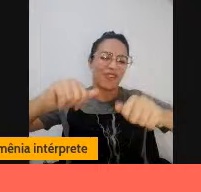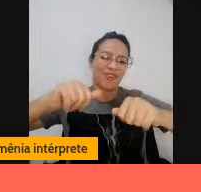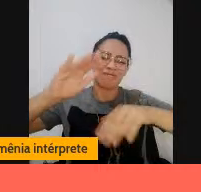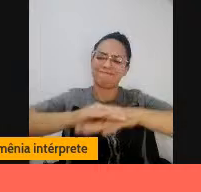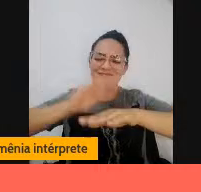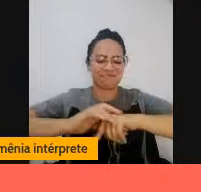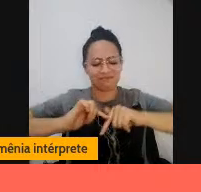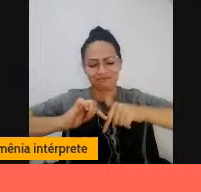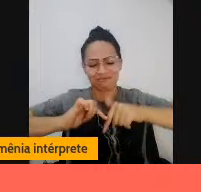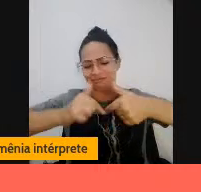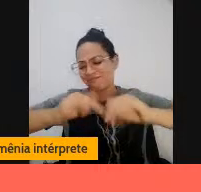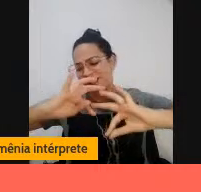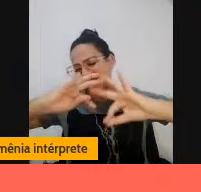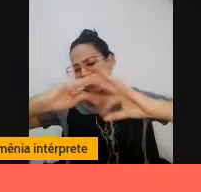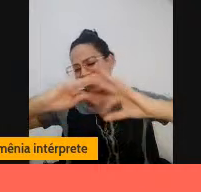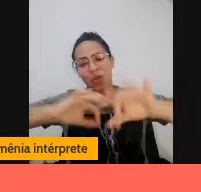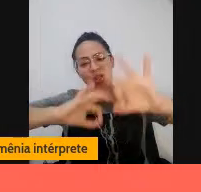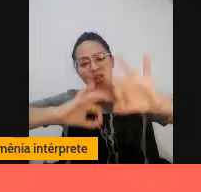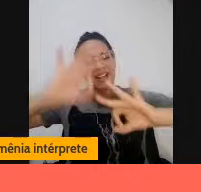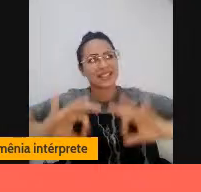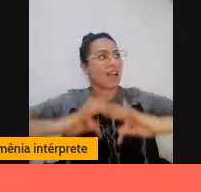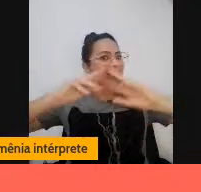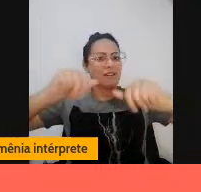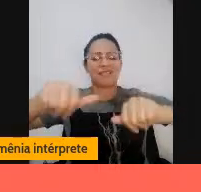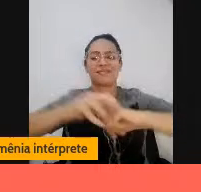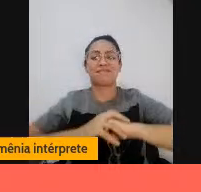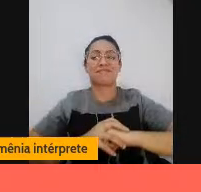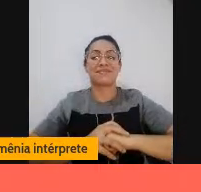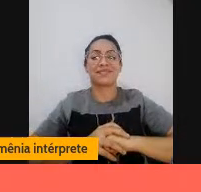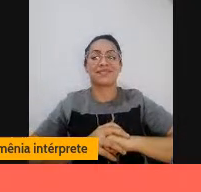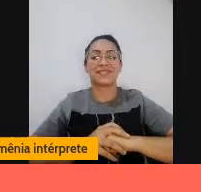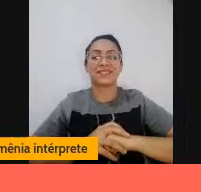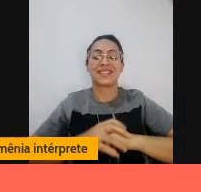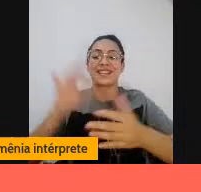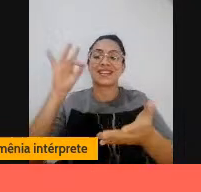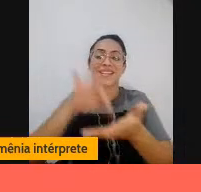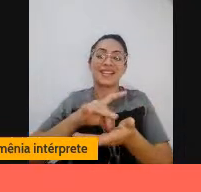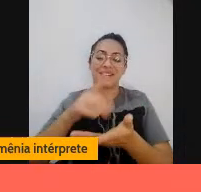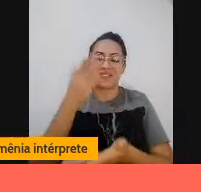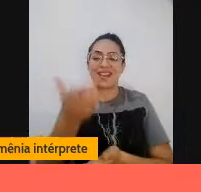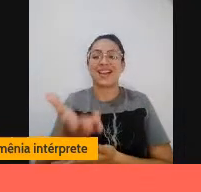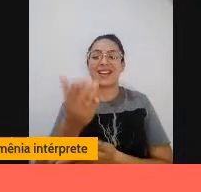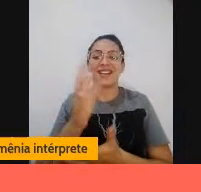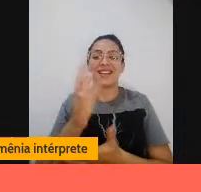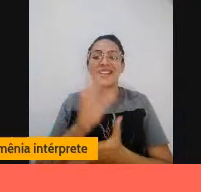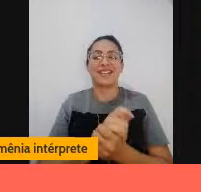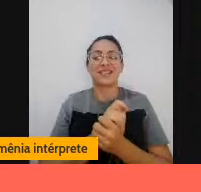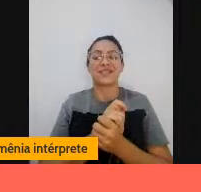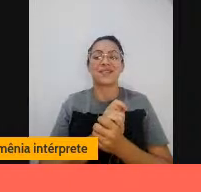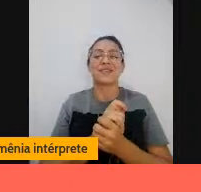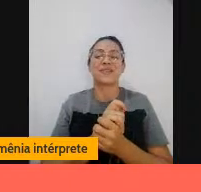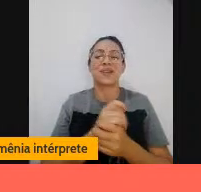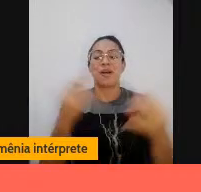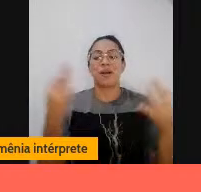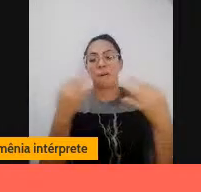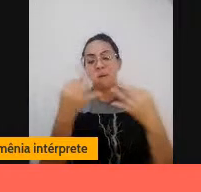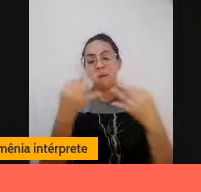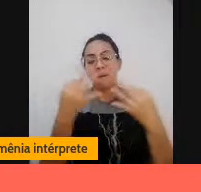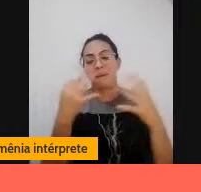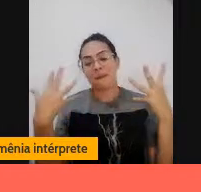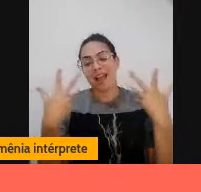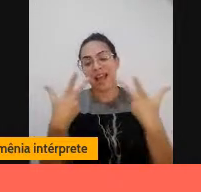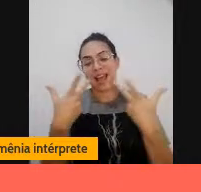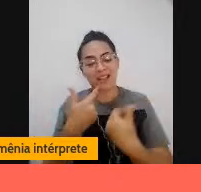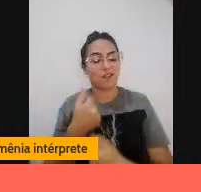Faz de tudo, né? Ele faz de tudo. E aí ele realmente se tornou, além de um excelente professor,